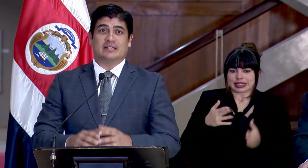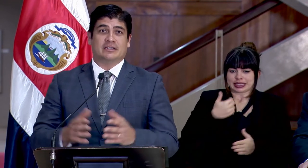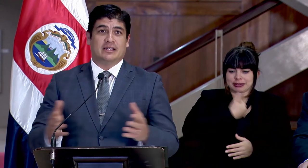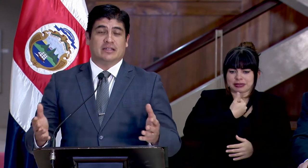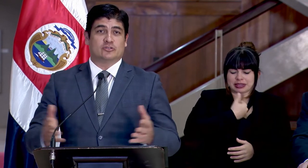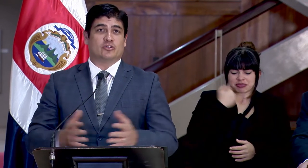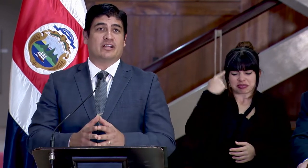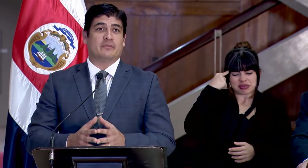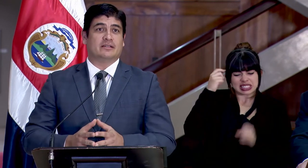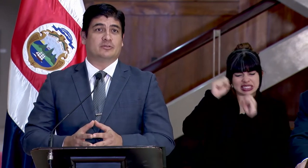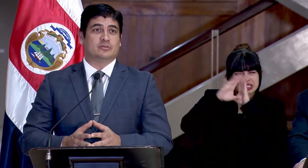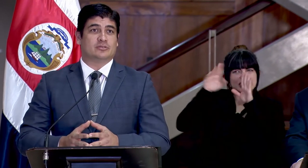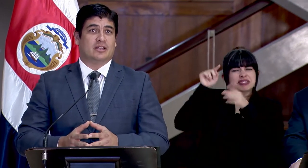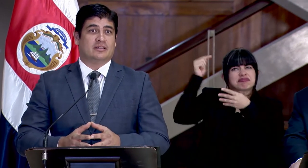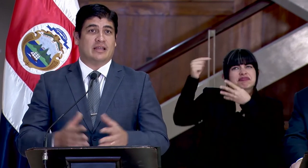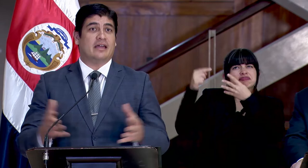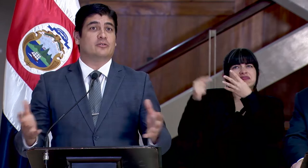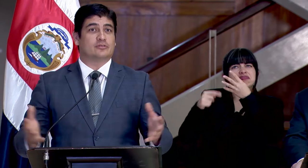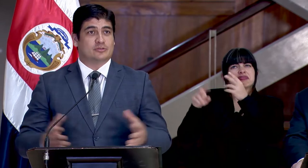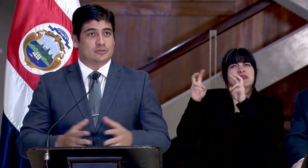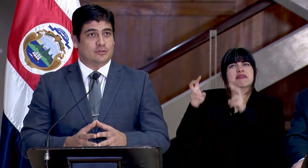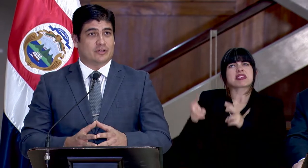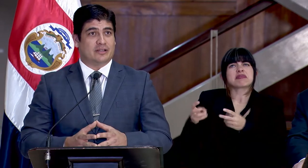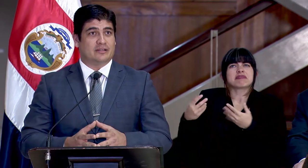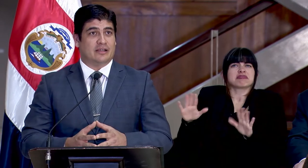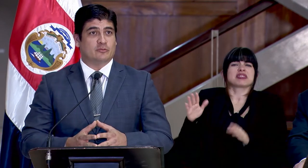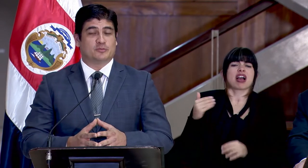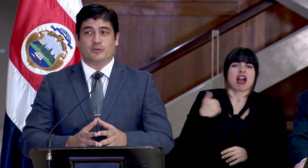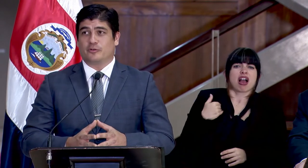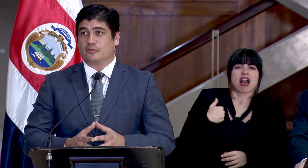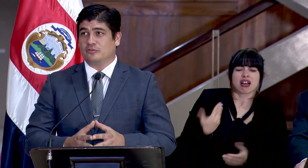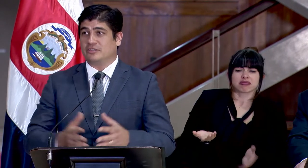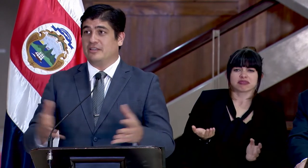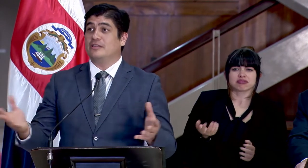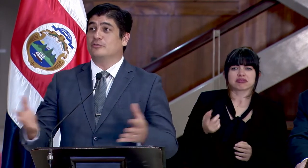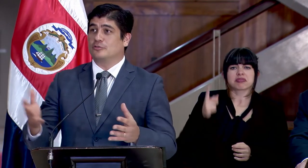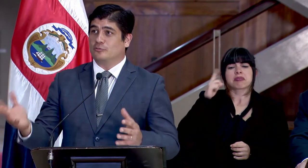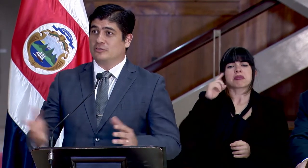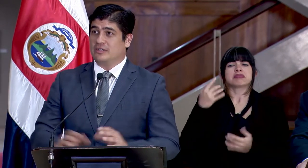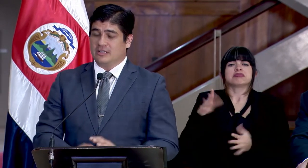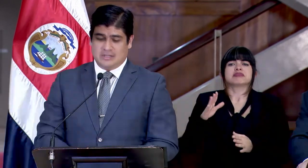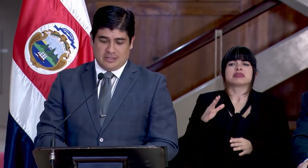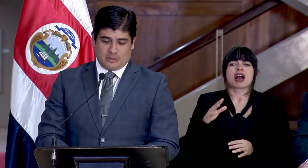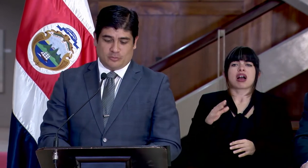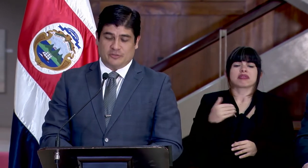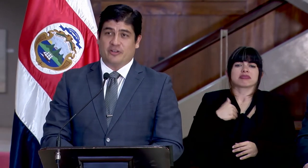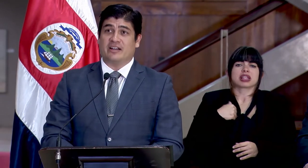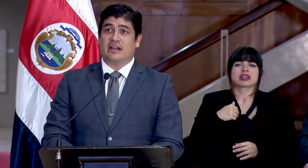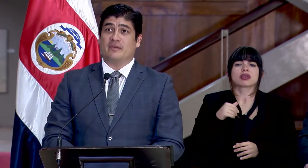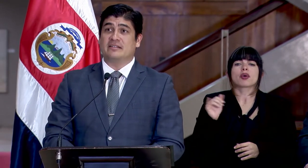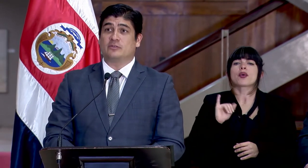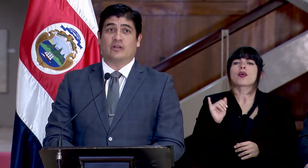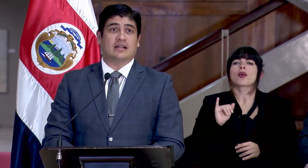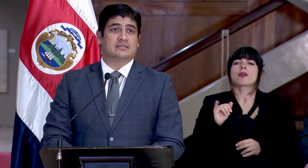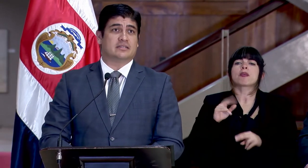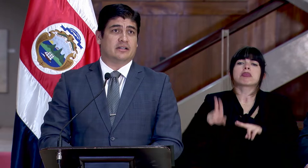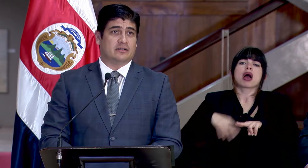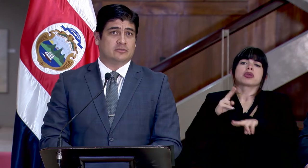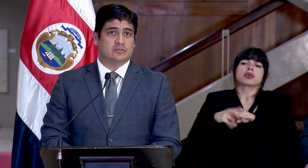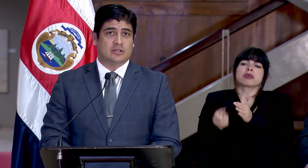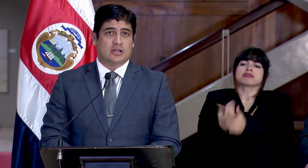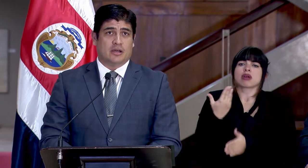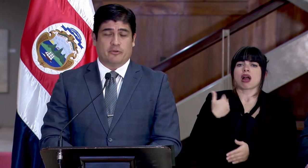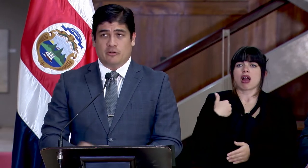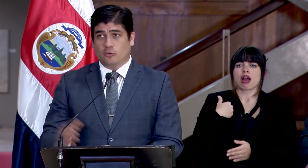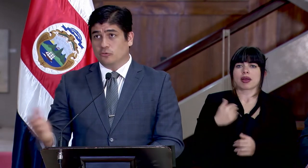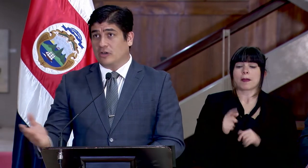pensamos que esos son elementos dados o que damos por concedidos, como si fueran nada más naturales